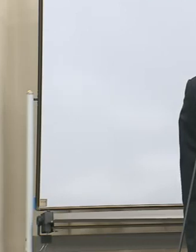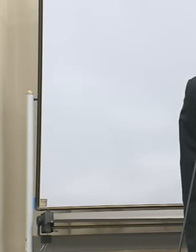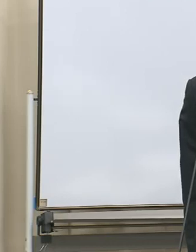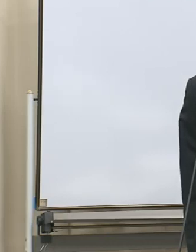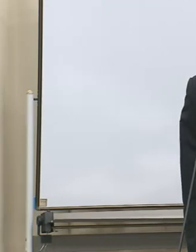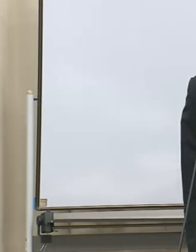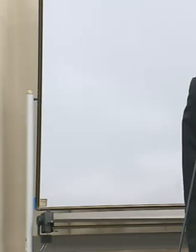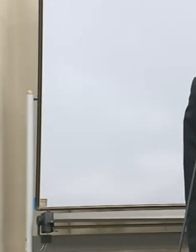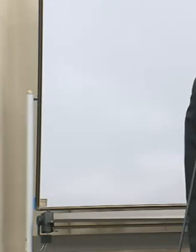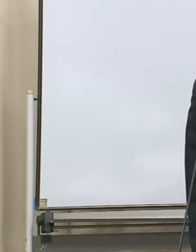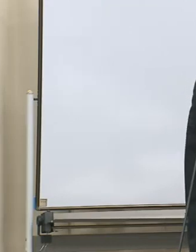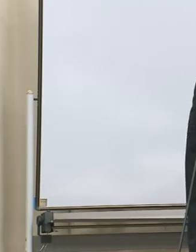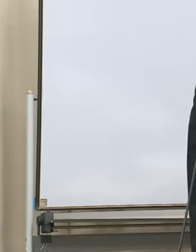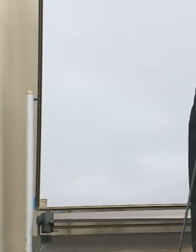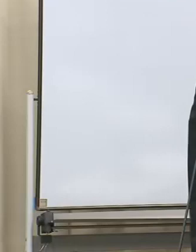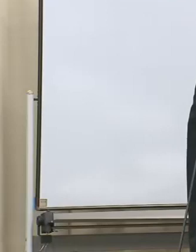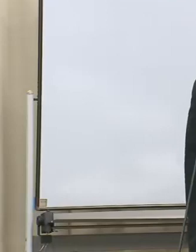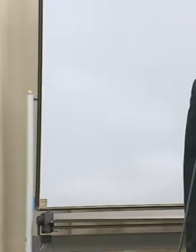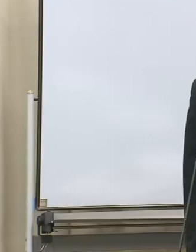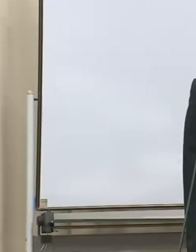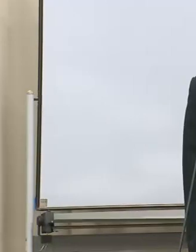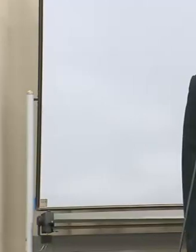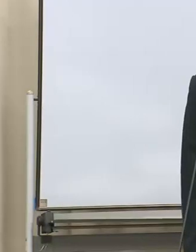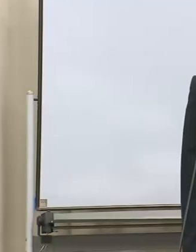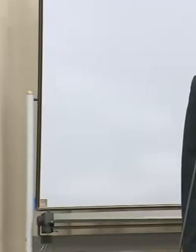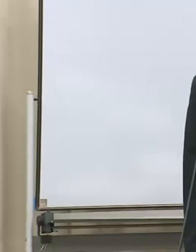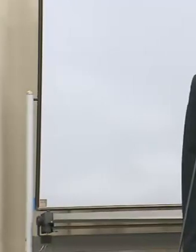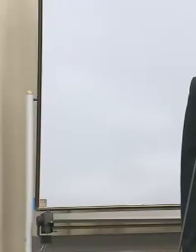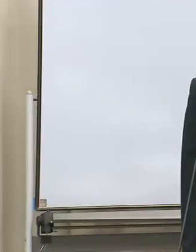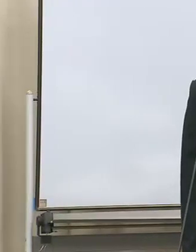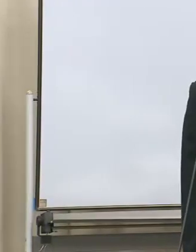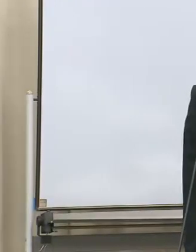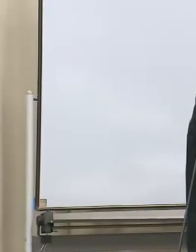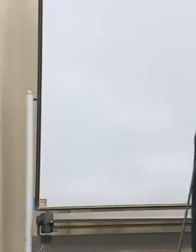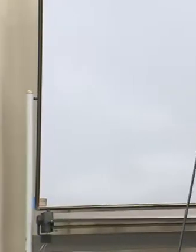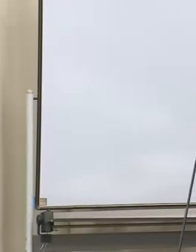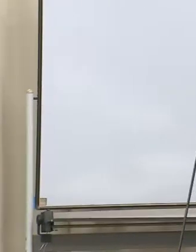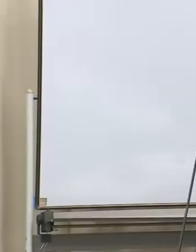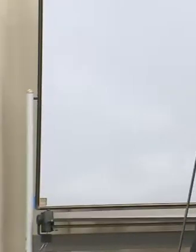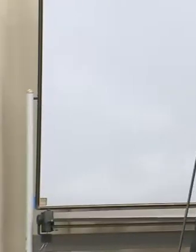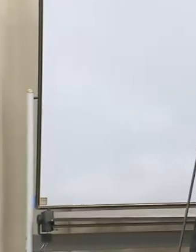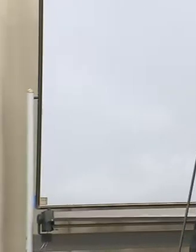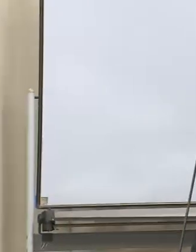報告させていただきましたが、死亡された方が1名ということでございます。以上でございます。